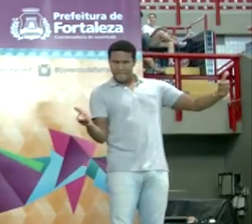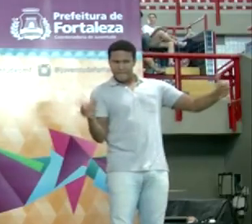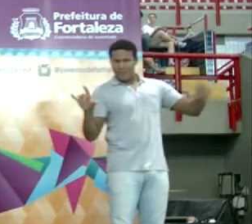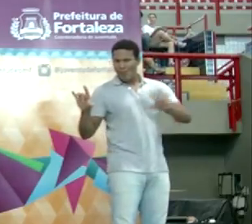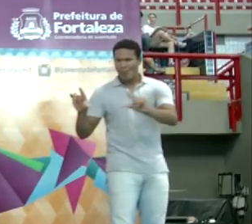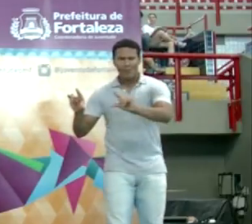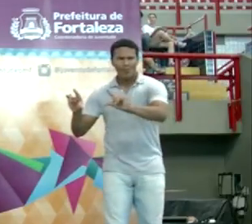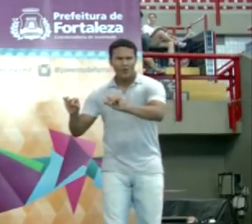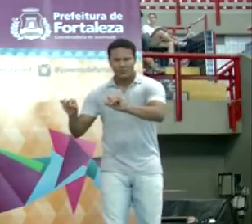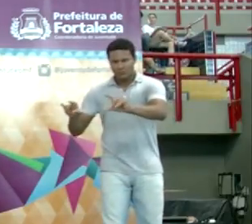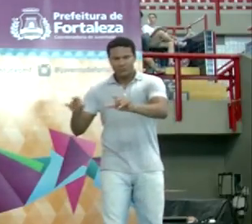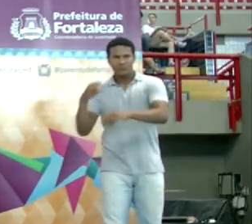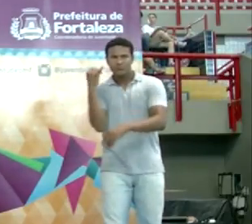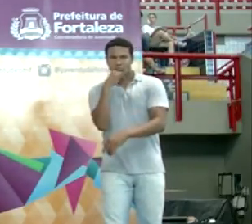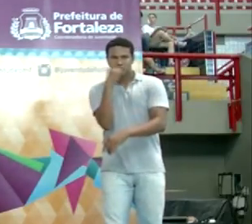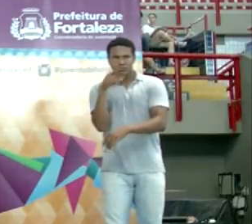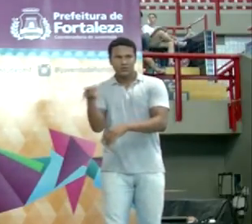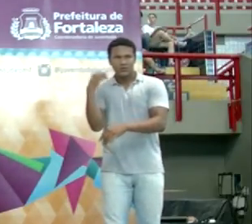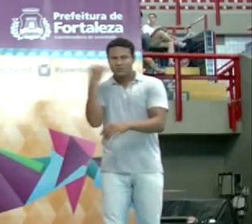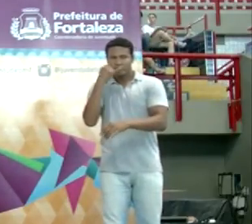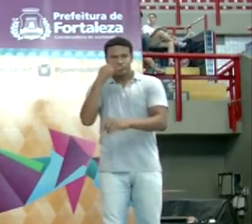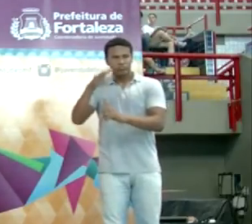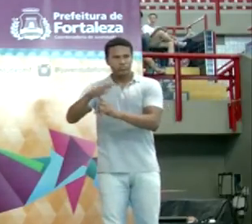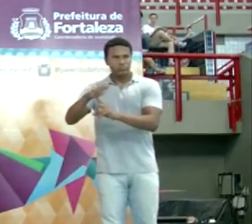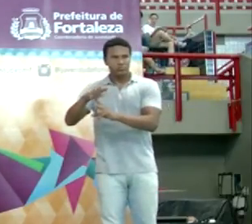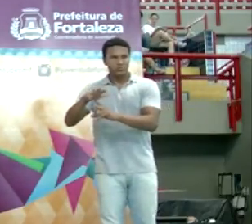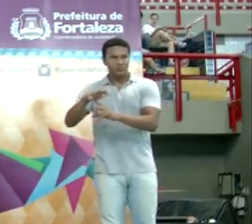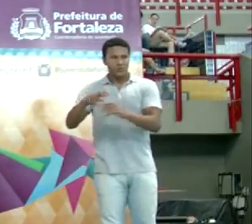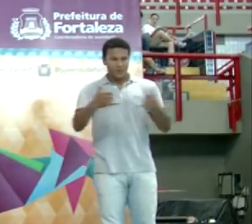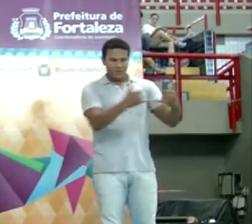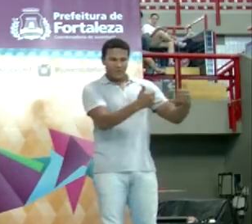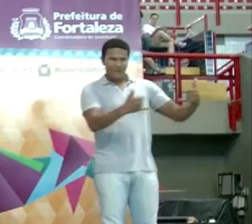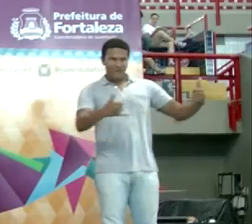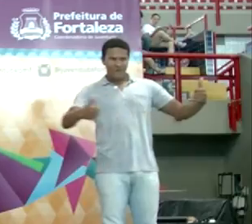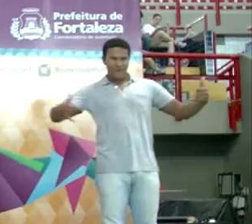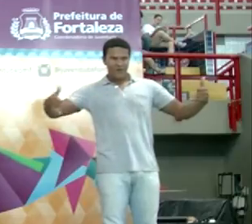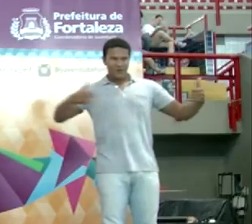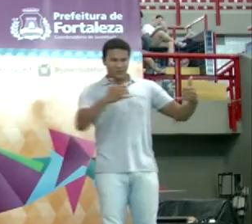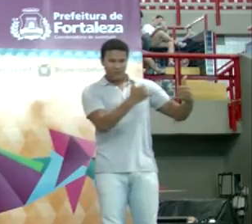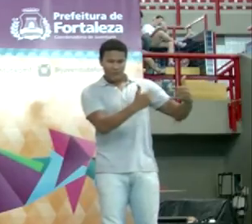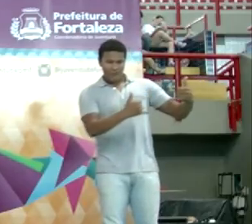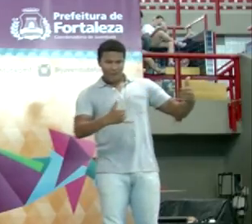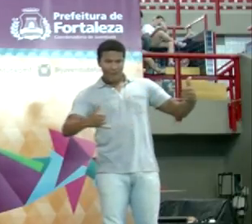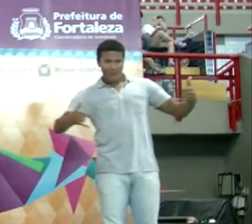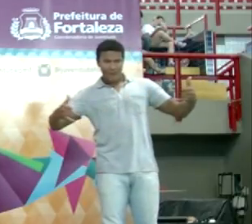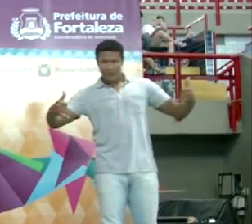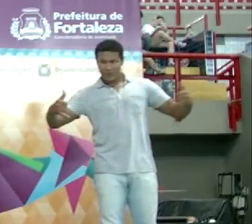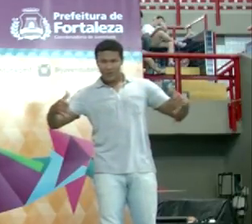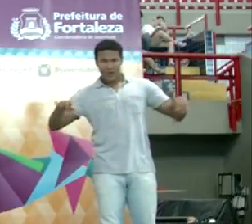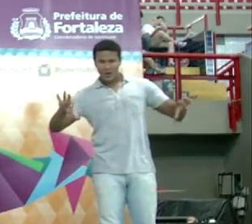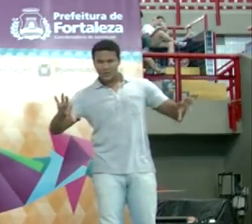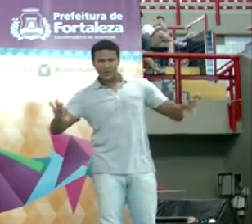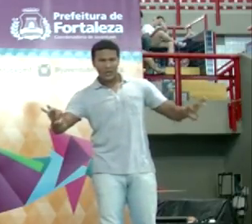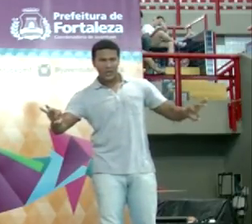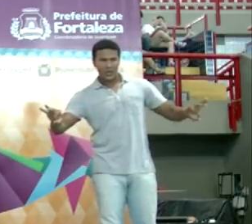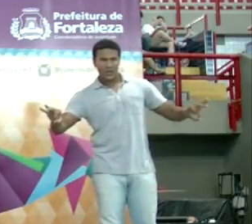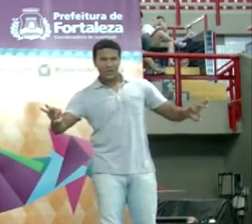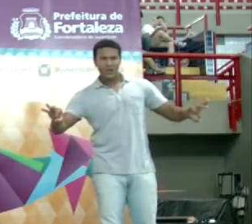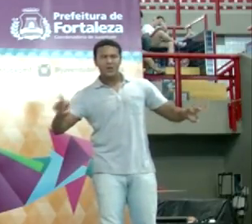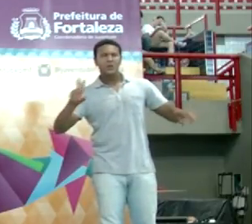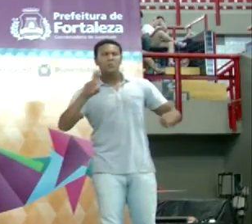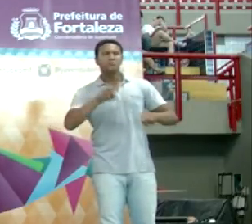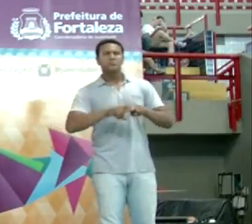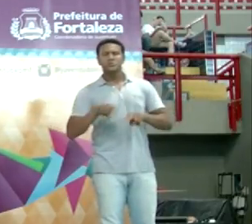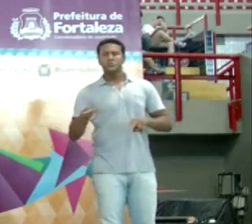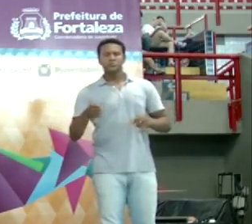que age no fio é um atrito? Não, essa força que age no fio é um atrás. Aí olha que coisa interessante. Eu vou explicar isso